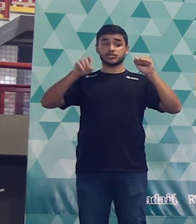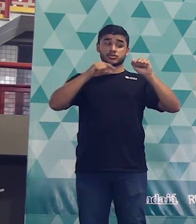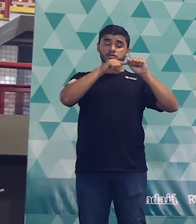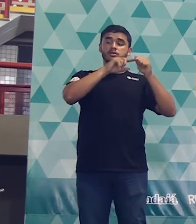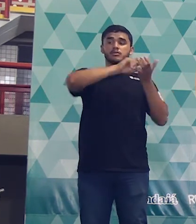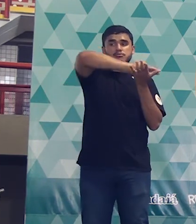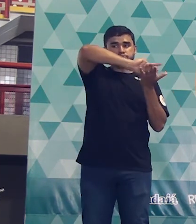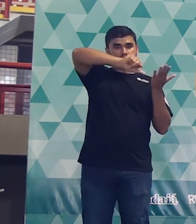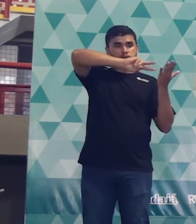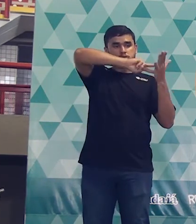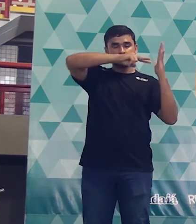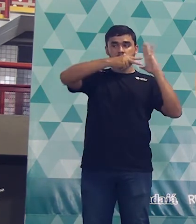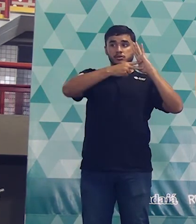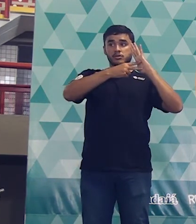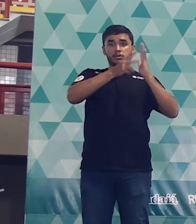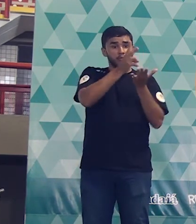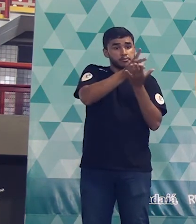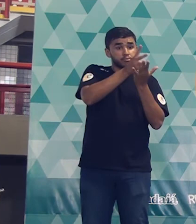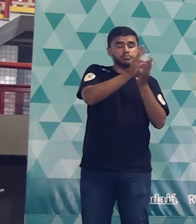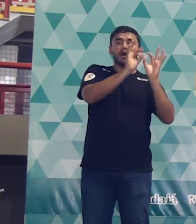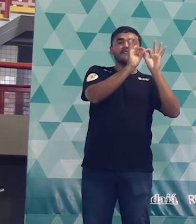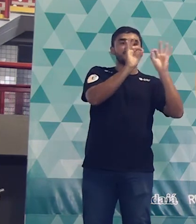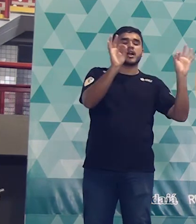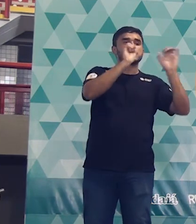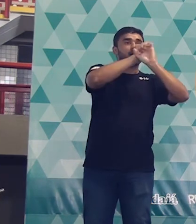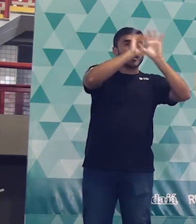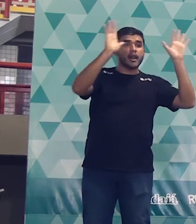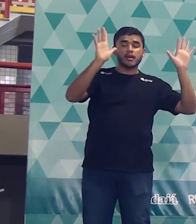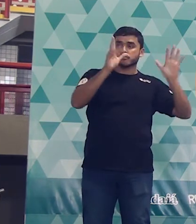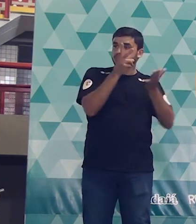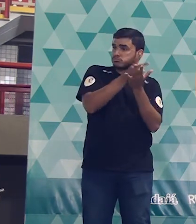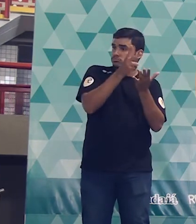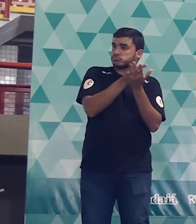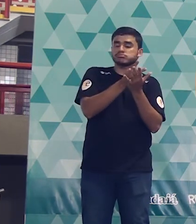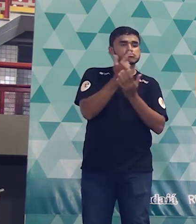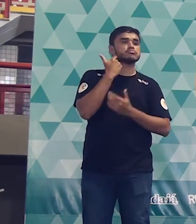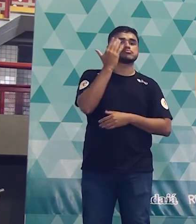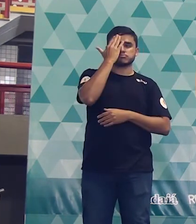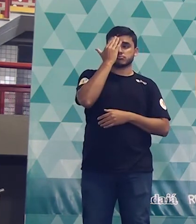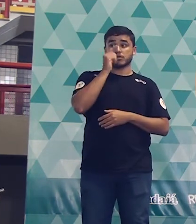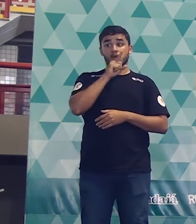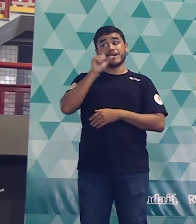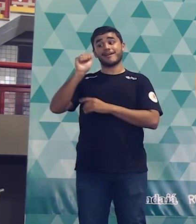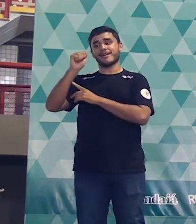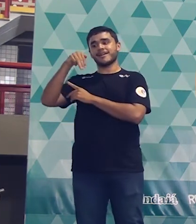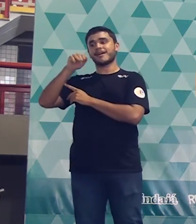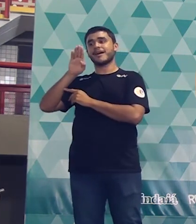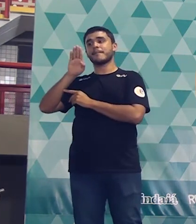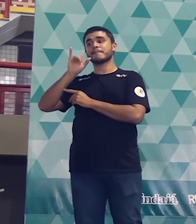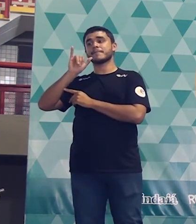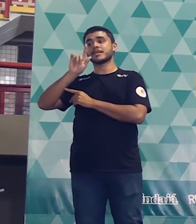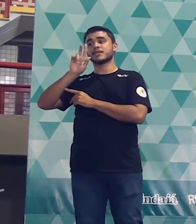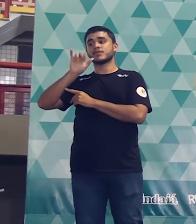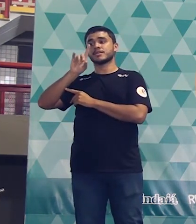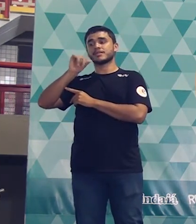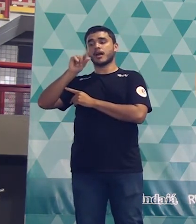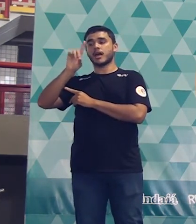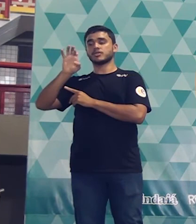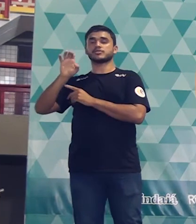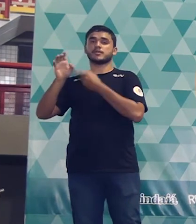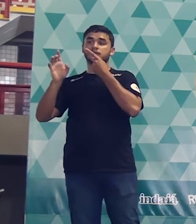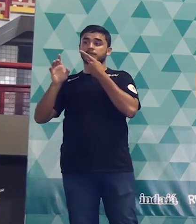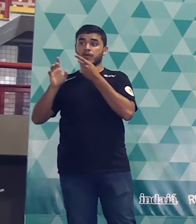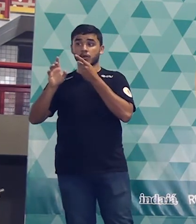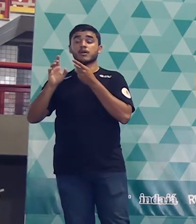sentido, sem prejudicar a clareza. Certo? Não prejudica a clareza. A ambiguidade prejudica a